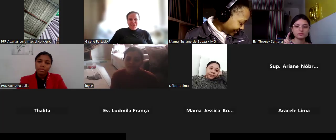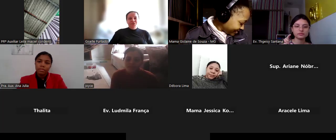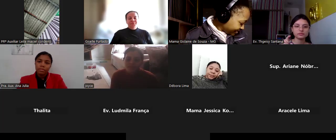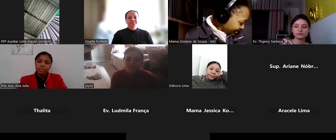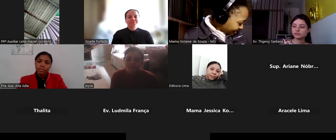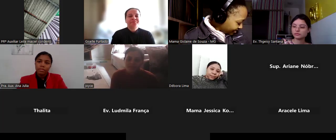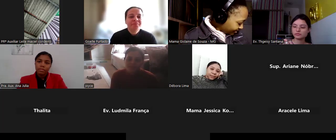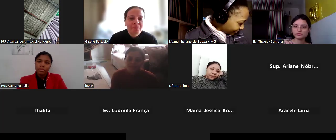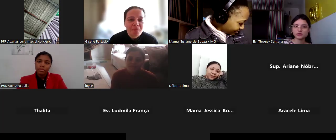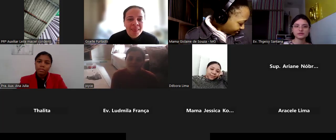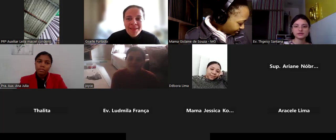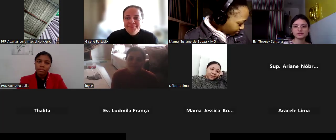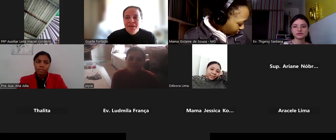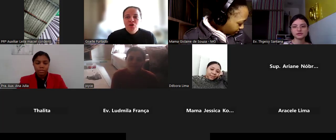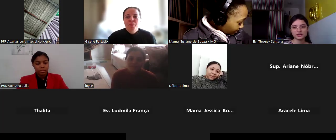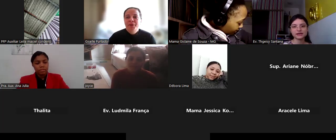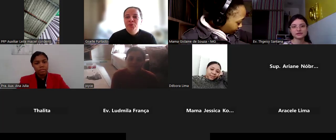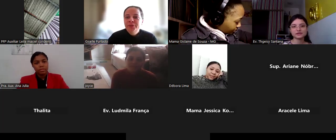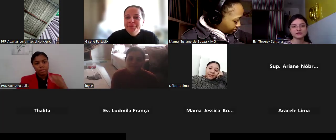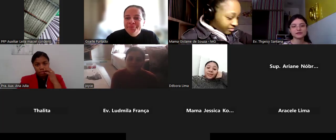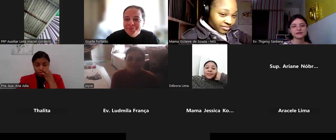Certo? Mais alguma pergunta?